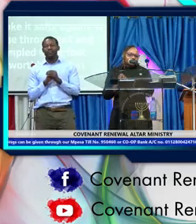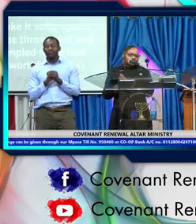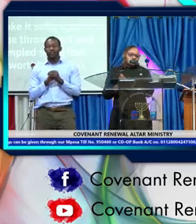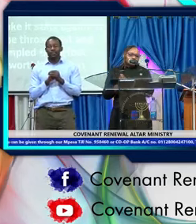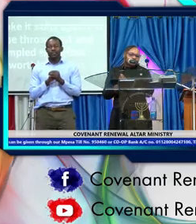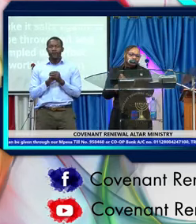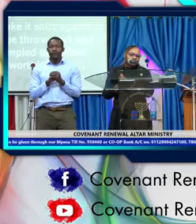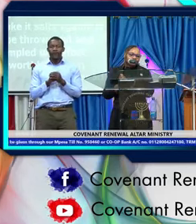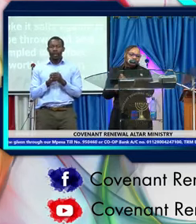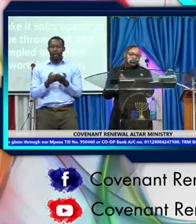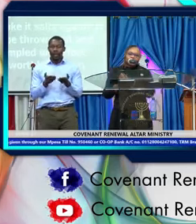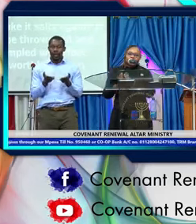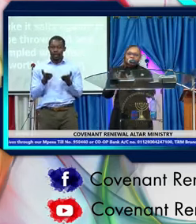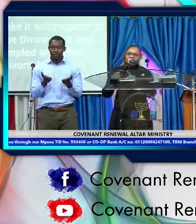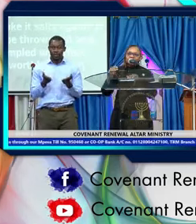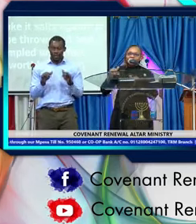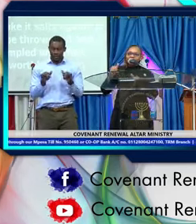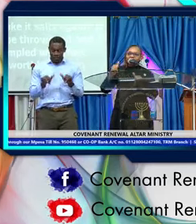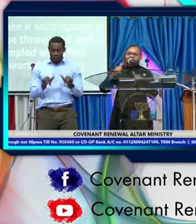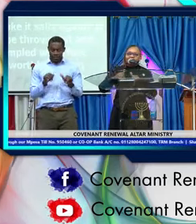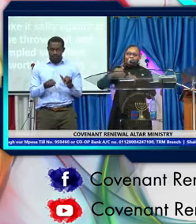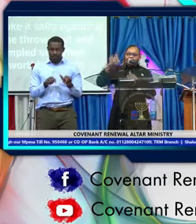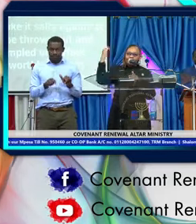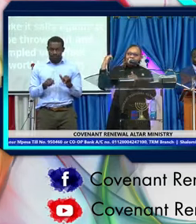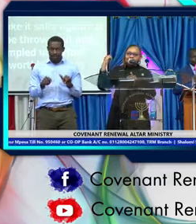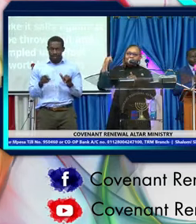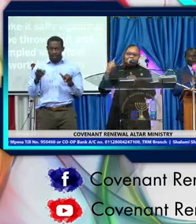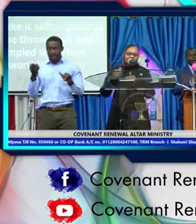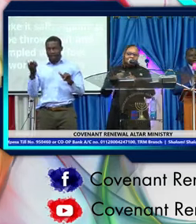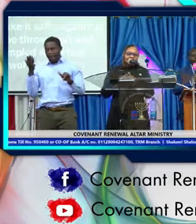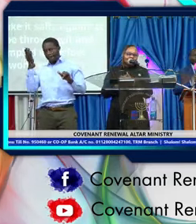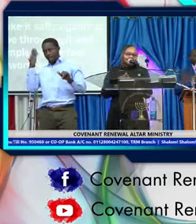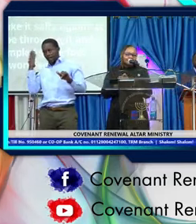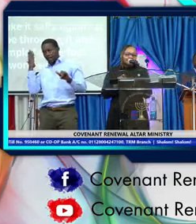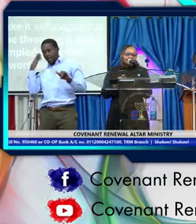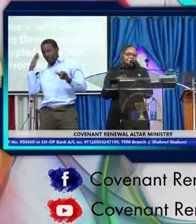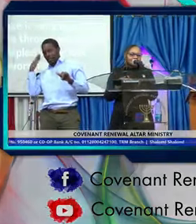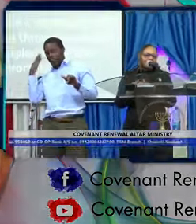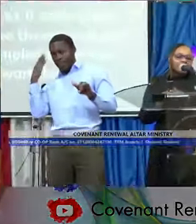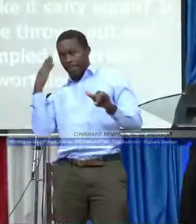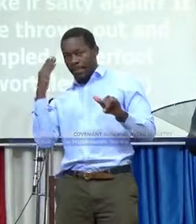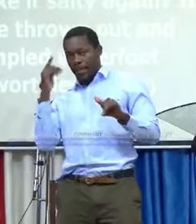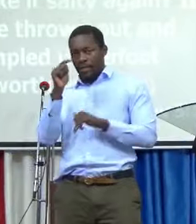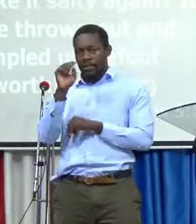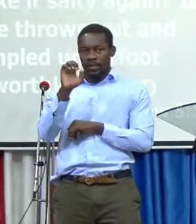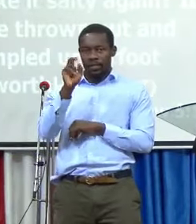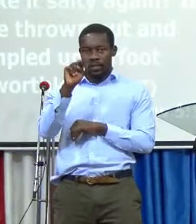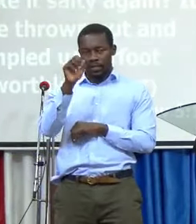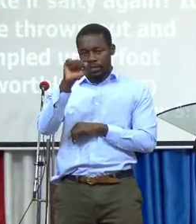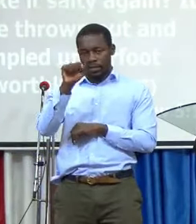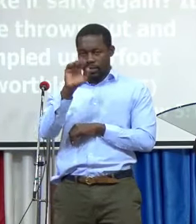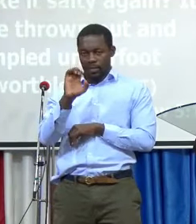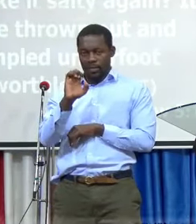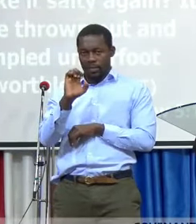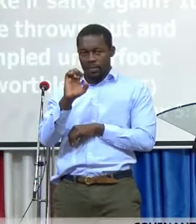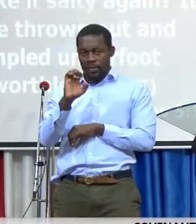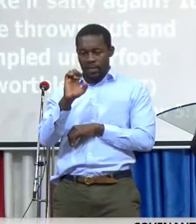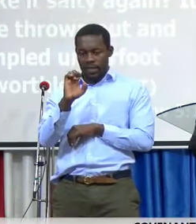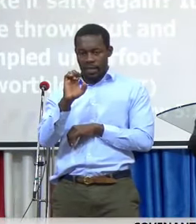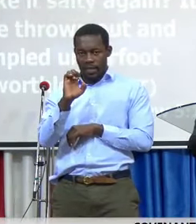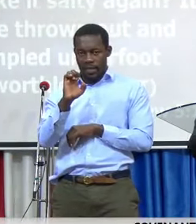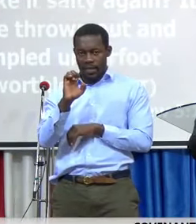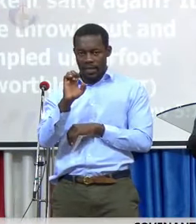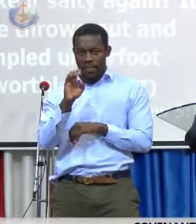hivyo kukua katika hiyo hali, which is the past tense of is, ambayo ni wakati uliopita wa ako.